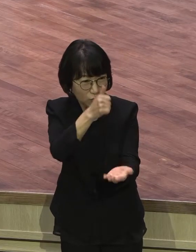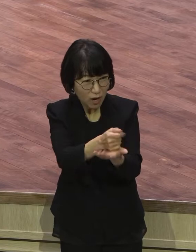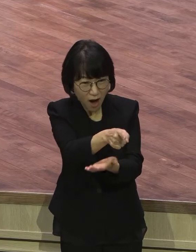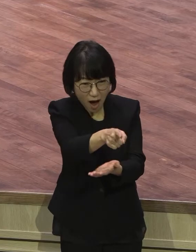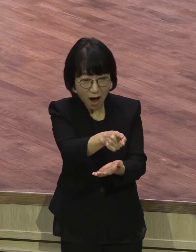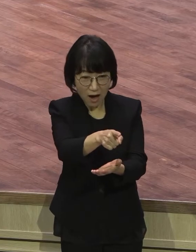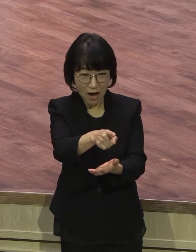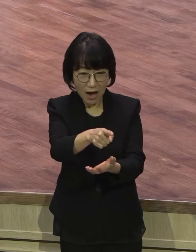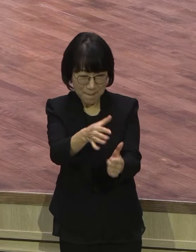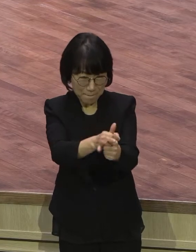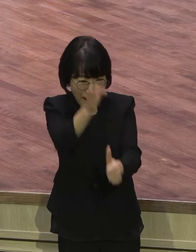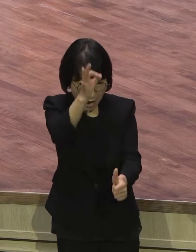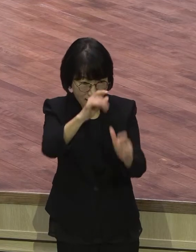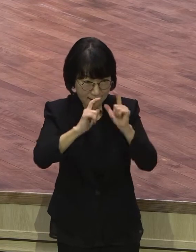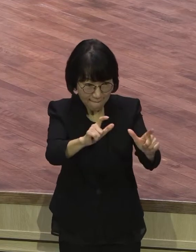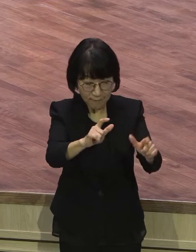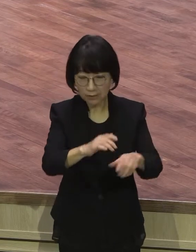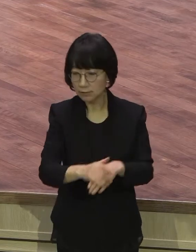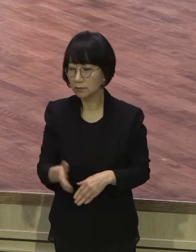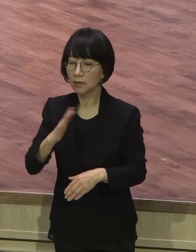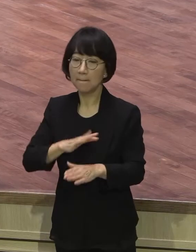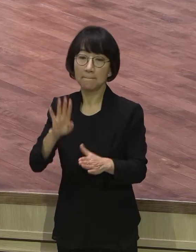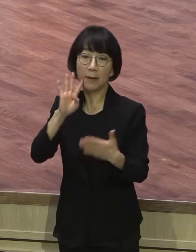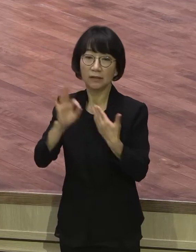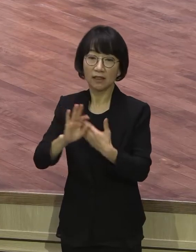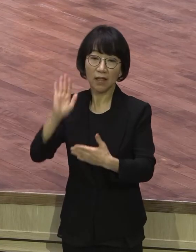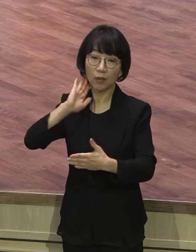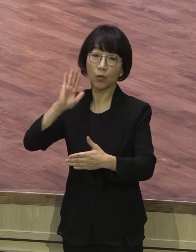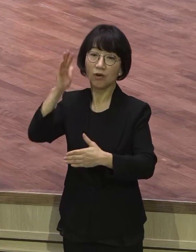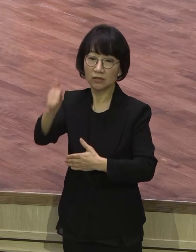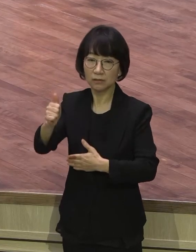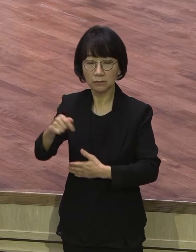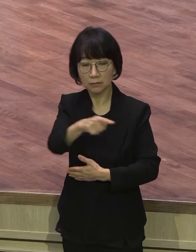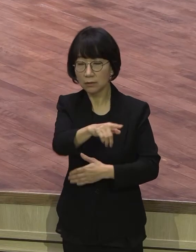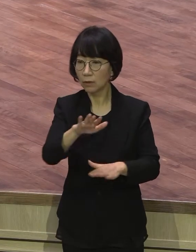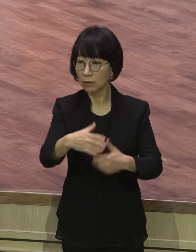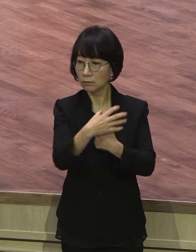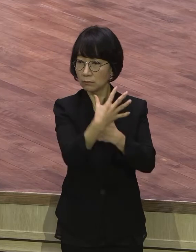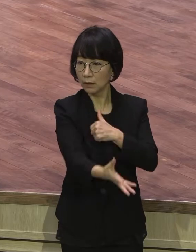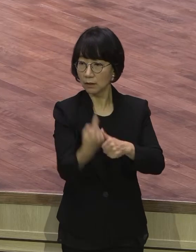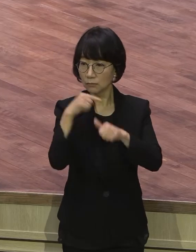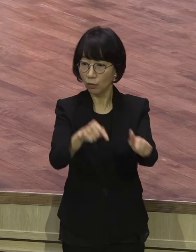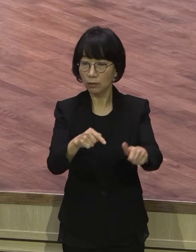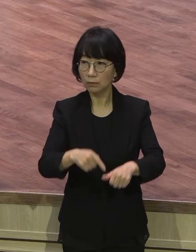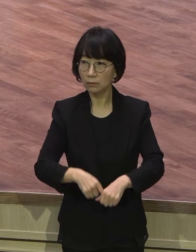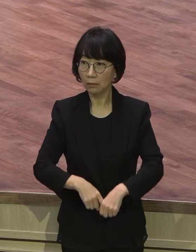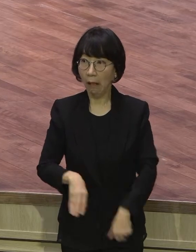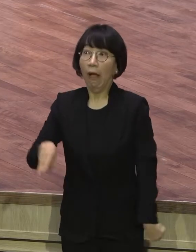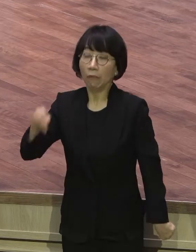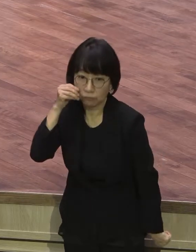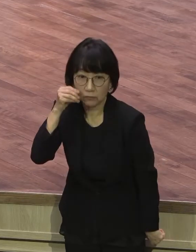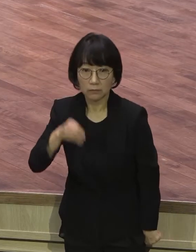그렇게 사형은들 봐도 오늘 석방시켜 하면 그날 석방이에요. 그냥 이유를 묻지 않아요.